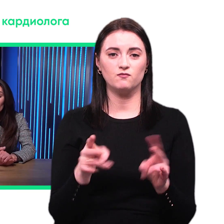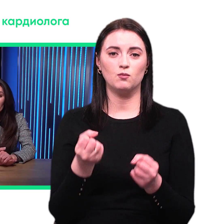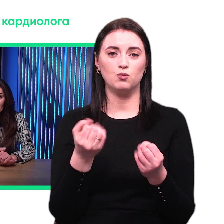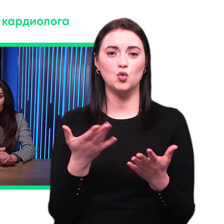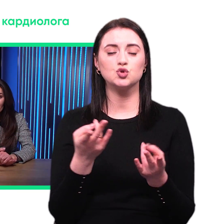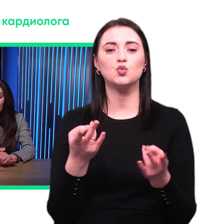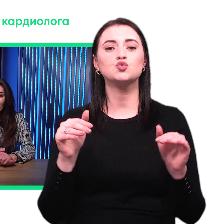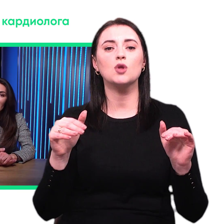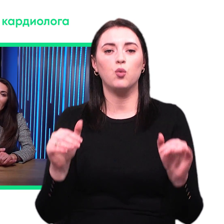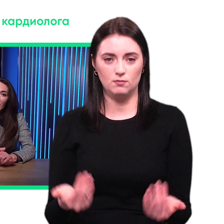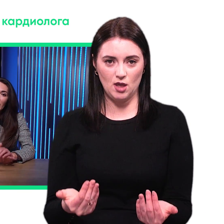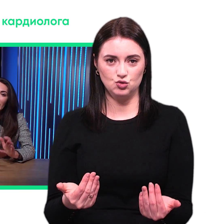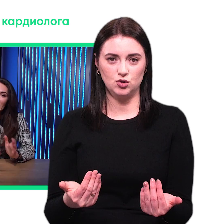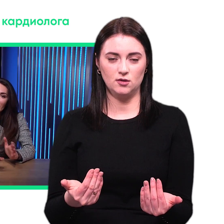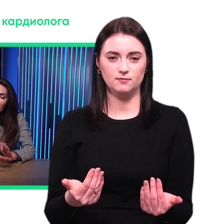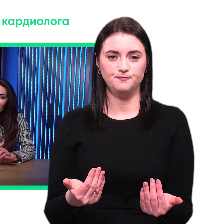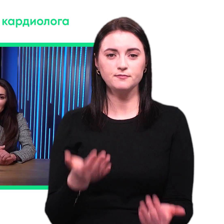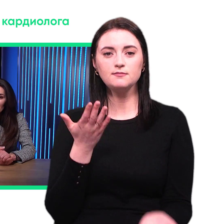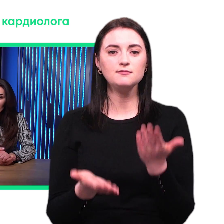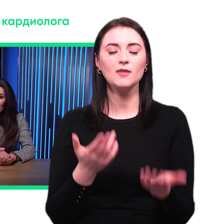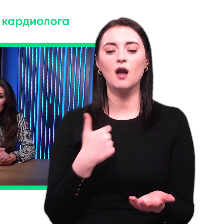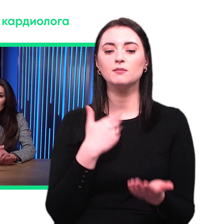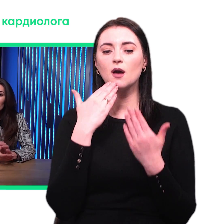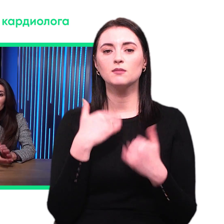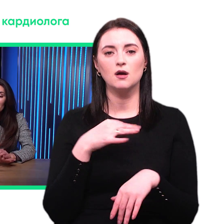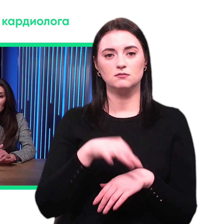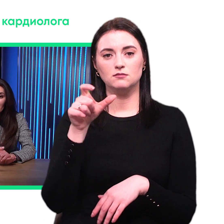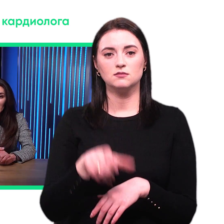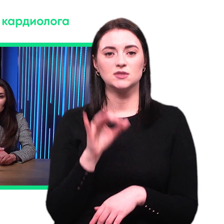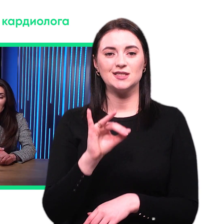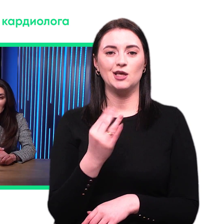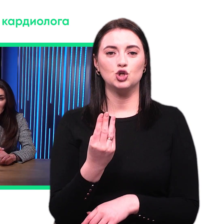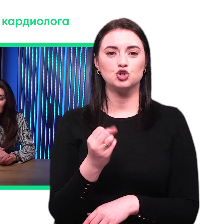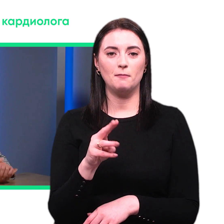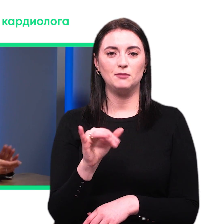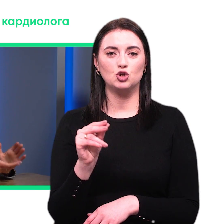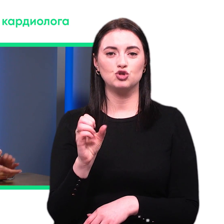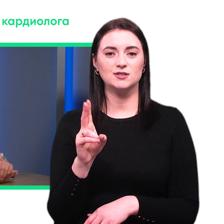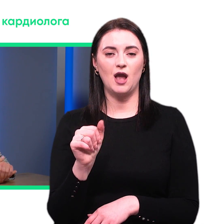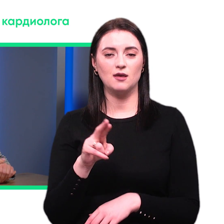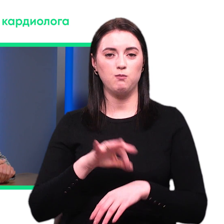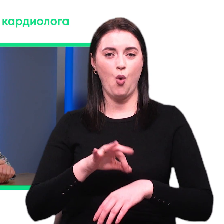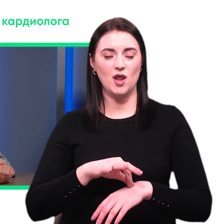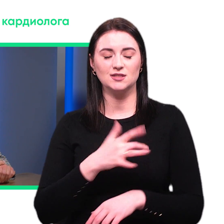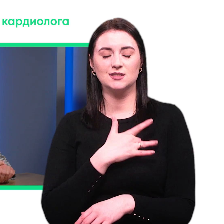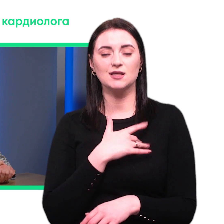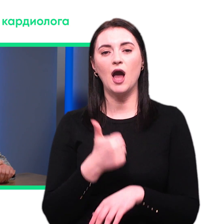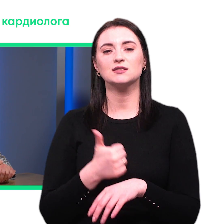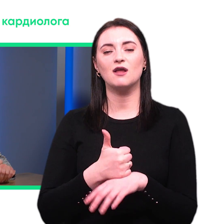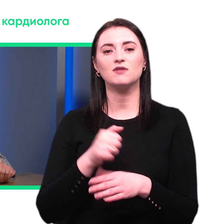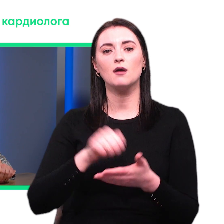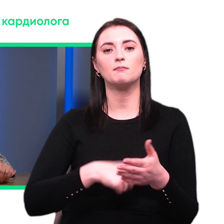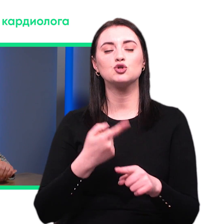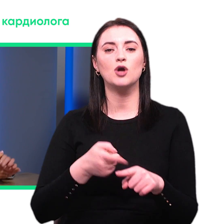нужно уменьшить. Если ко мне обратился пациент с ишемической болезнью сердца, основная причина